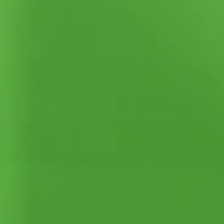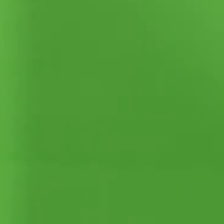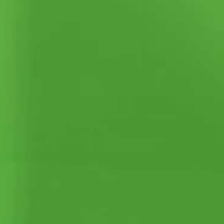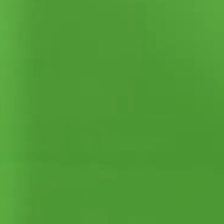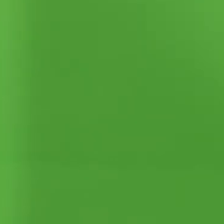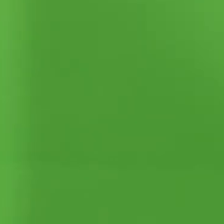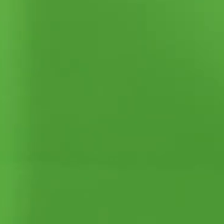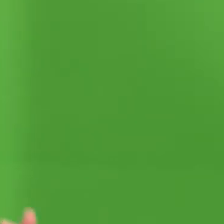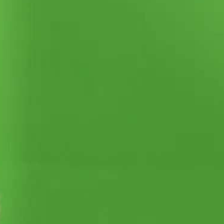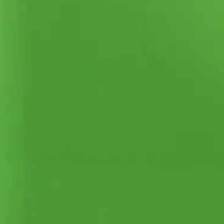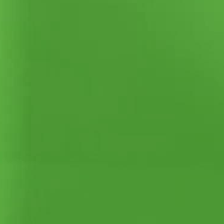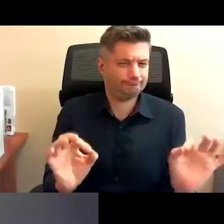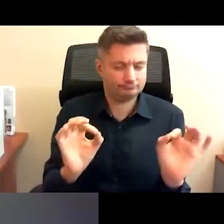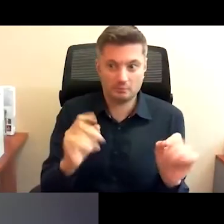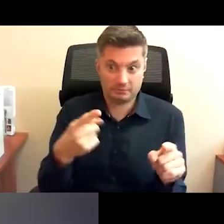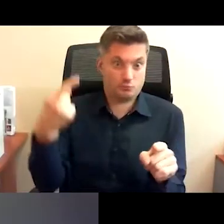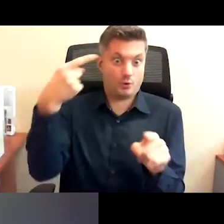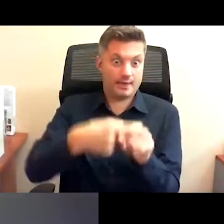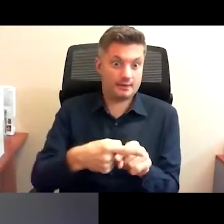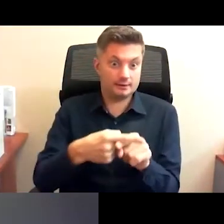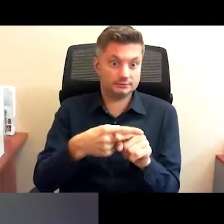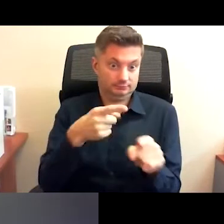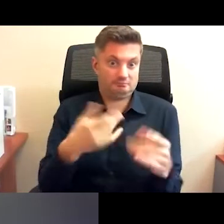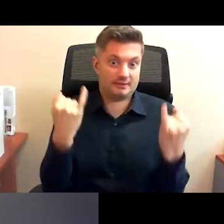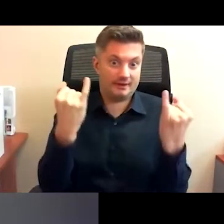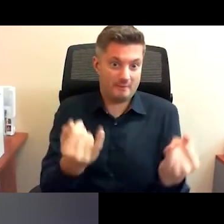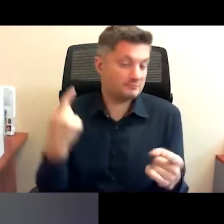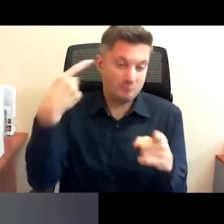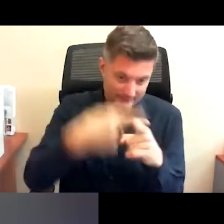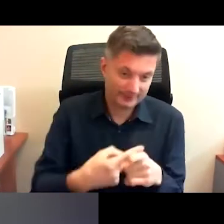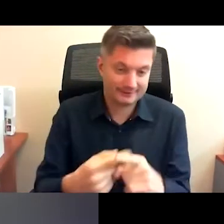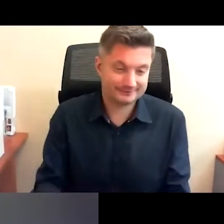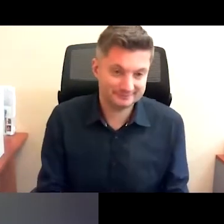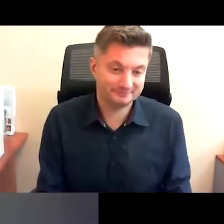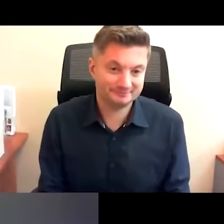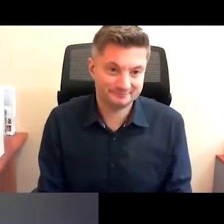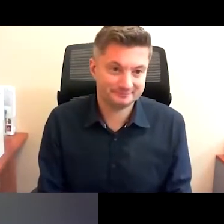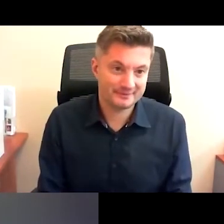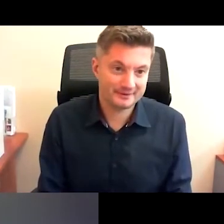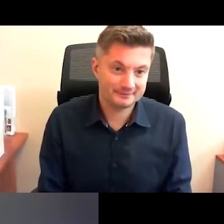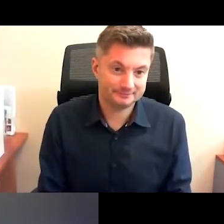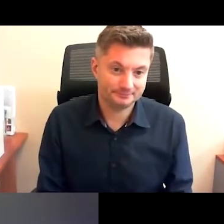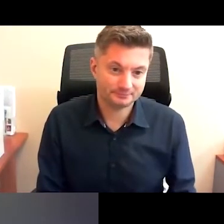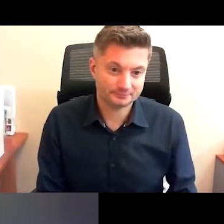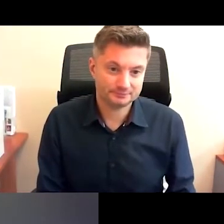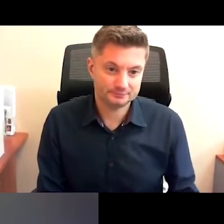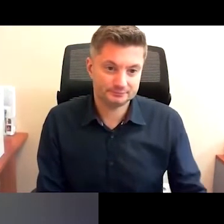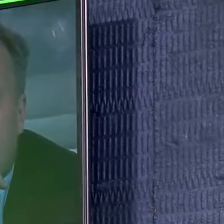ziņas. Dokumentālās filmas tiešām nekad nav tūkotas, un šāds piedāvājums ir pirmo reizi.